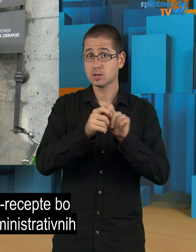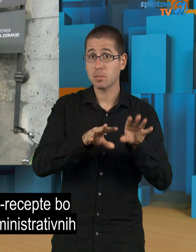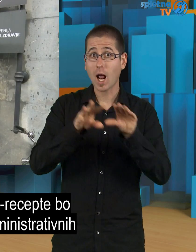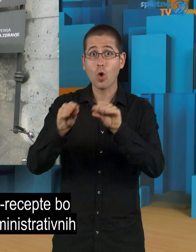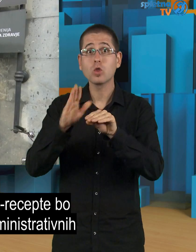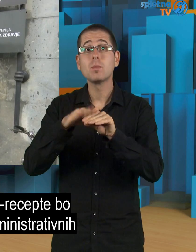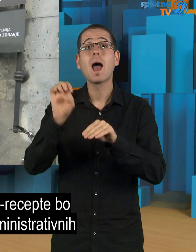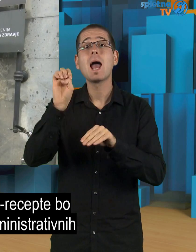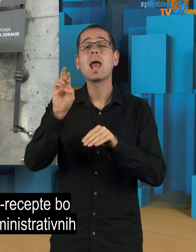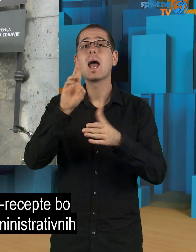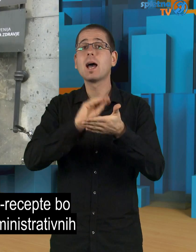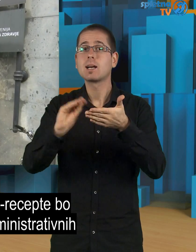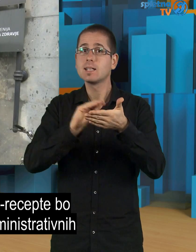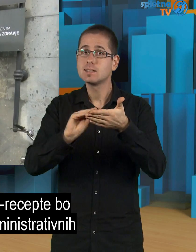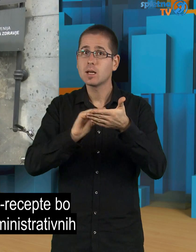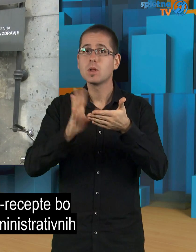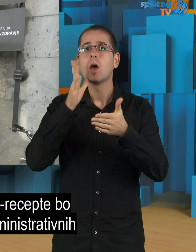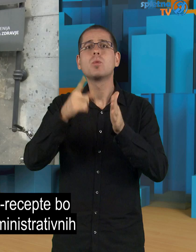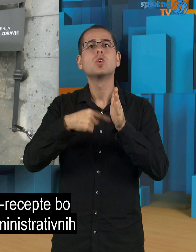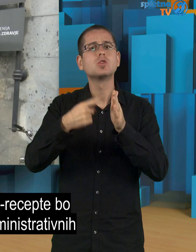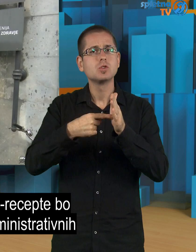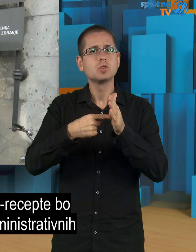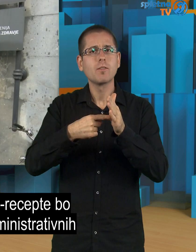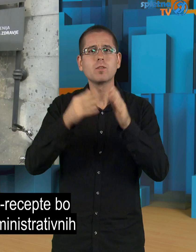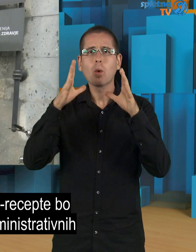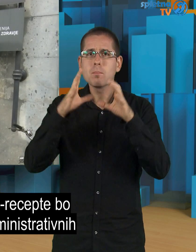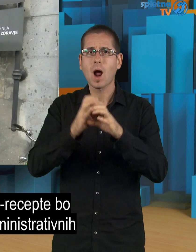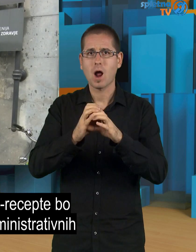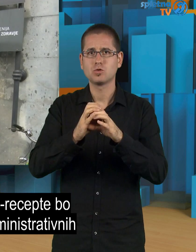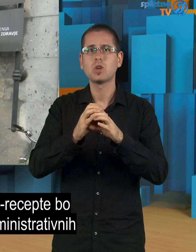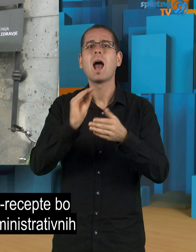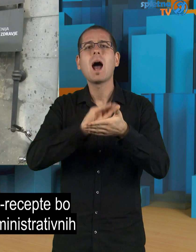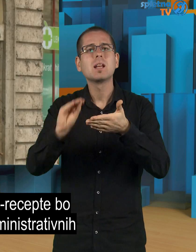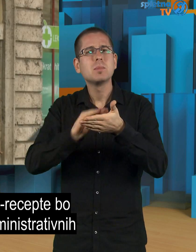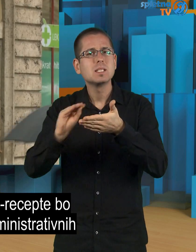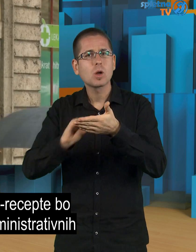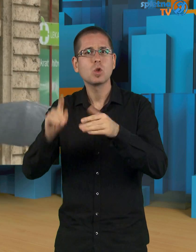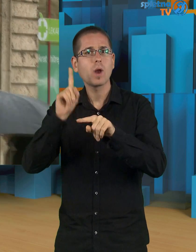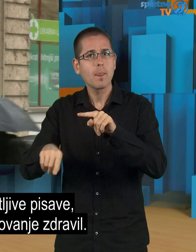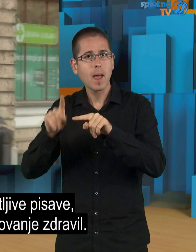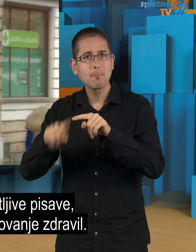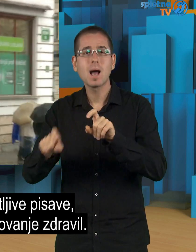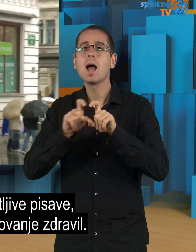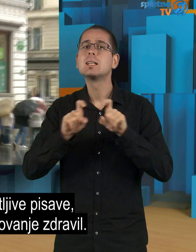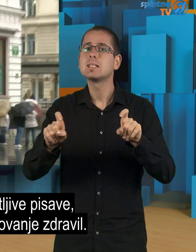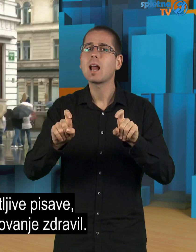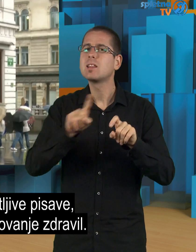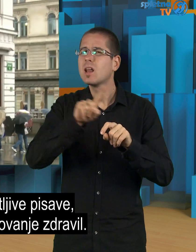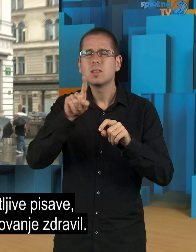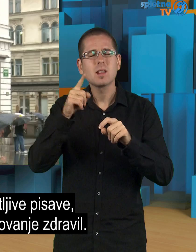S prehodom na e-recepte bo manjše število administrativnih napak zaradi nečitljive pisave, varnejše bo